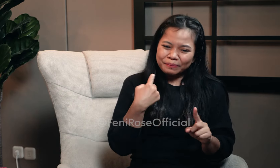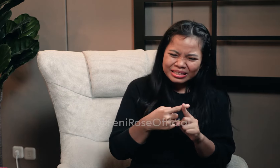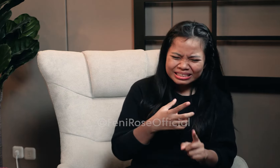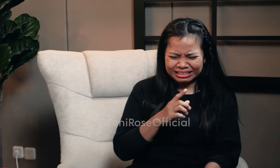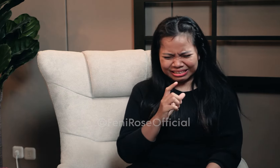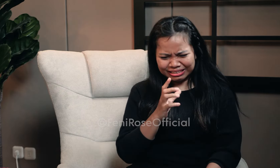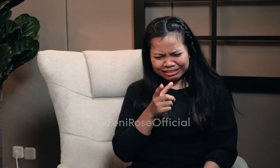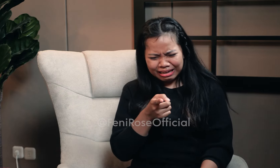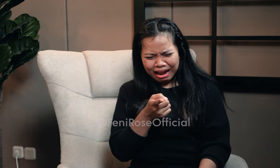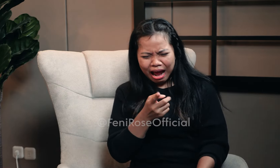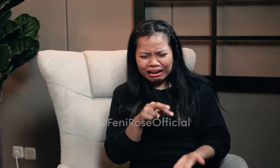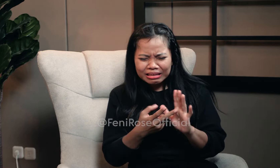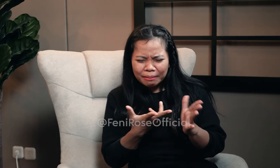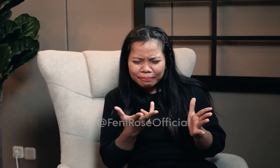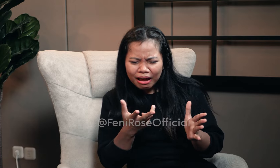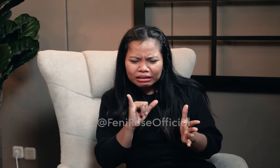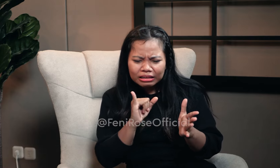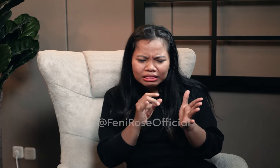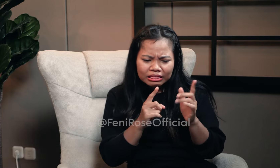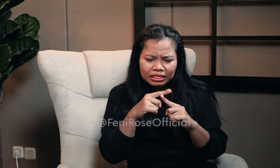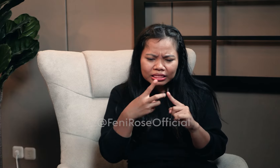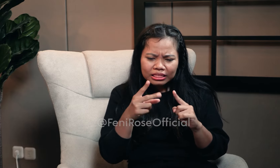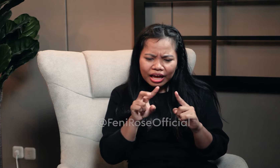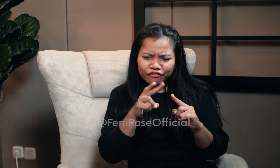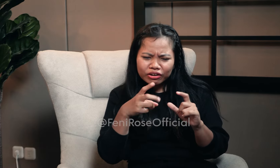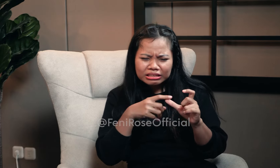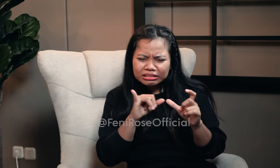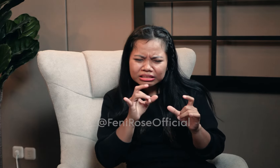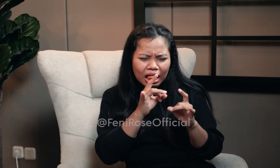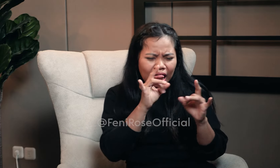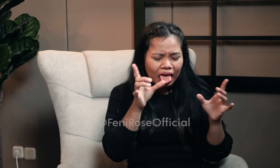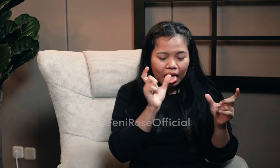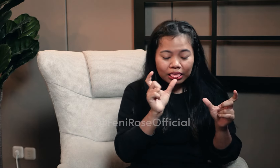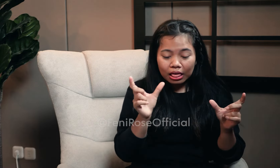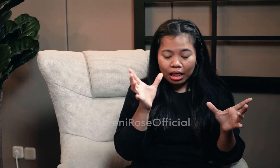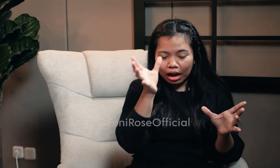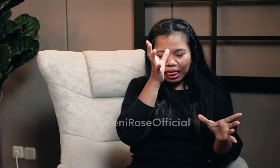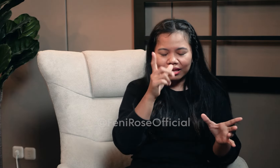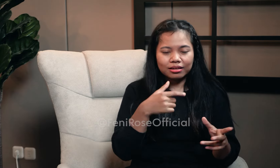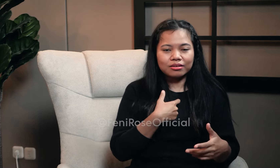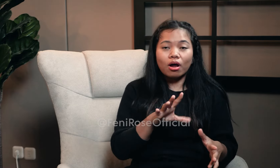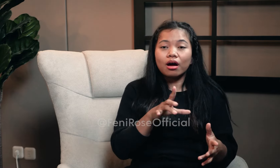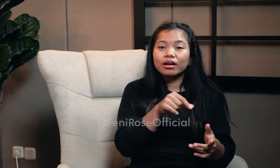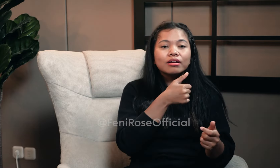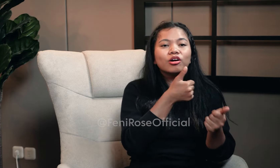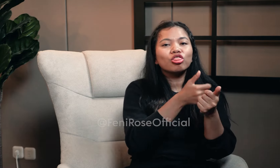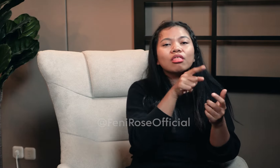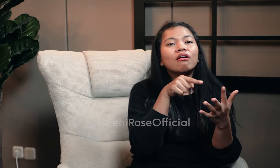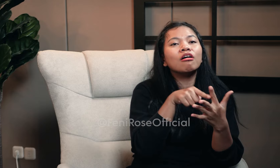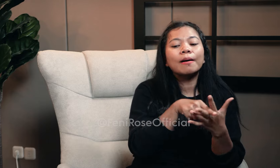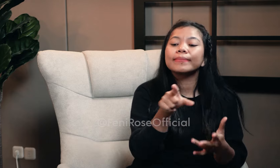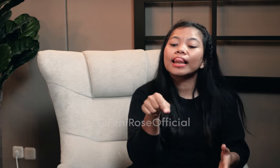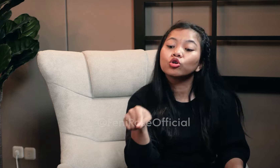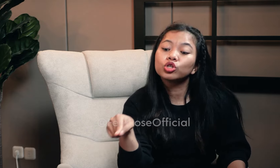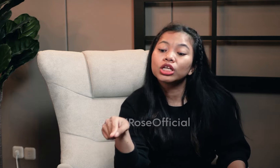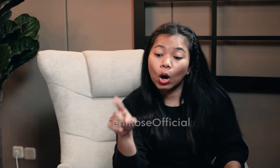kata-katanya k subtitle enggak ada itu artinya apa subtitelnya juga enggak ada ya itu TV semua TV tuh sama sem Ya udah saya ikut-ikut aja ikut